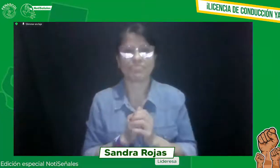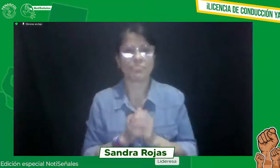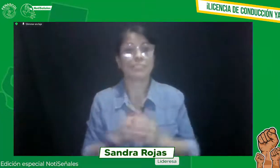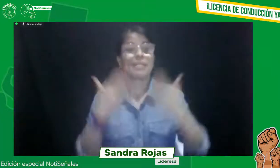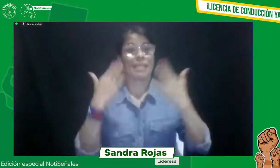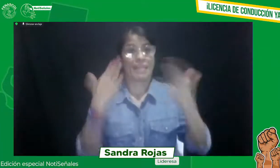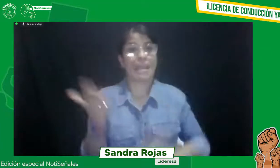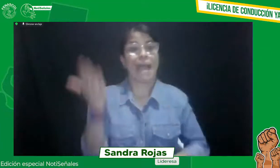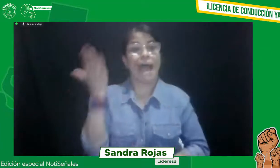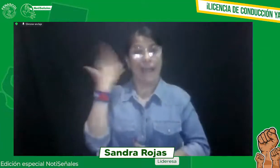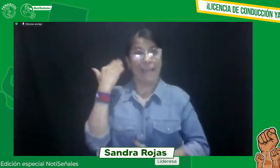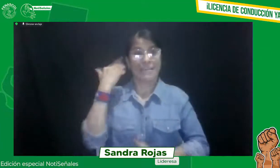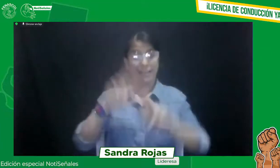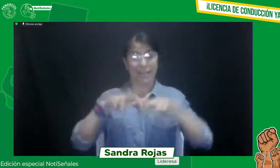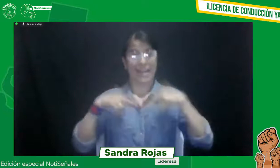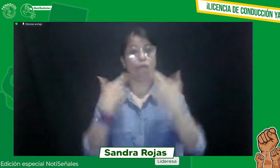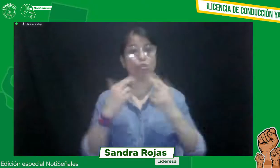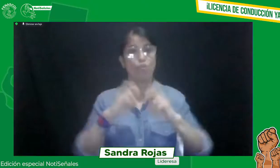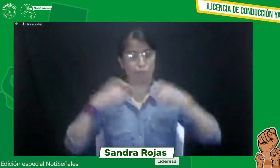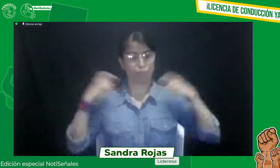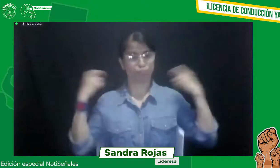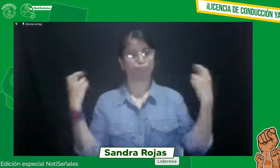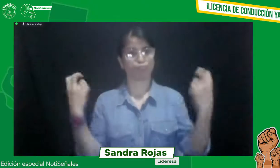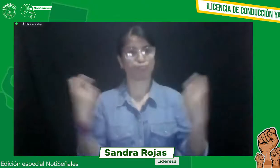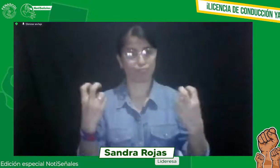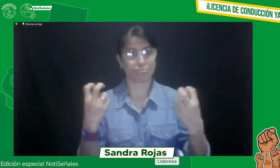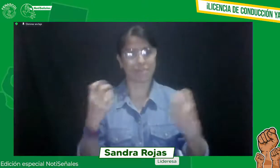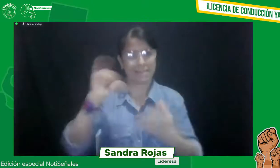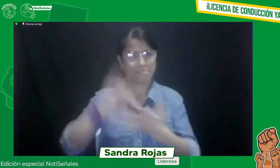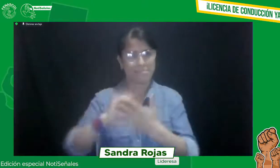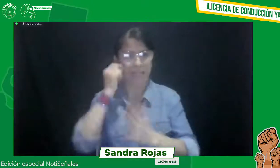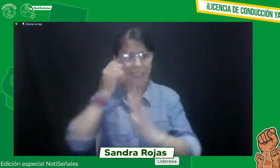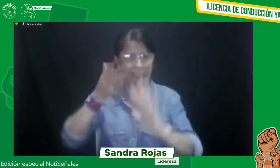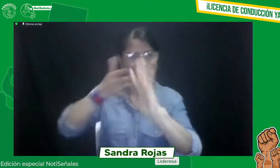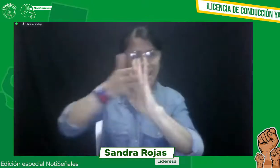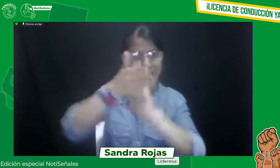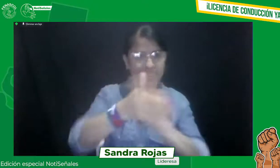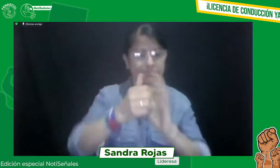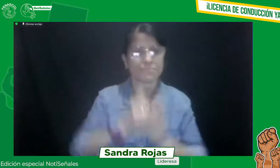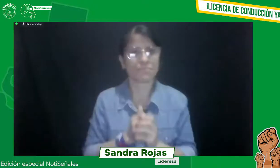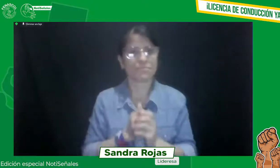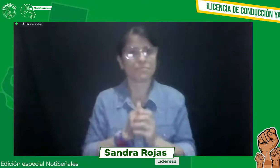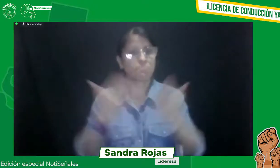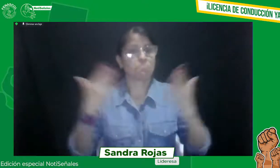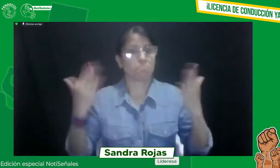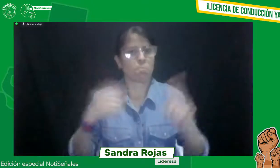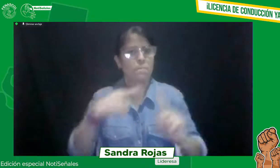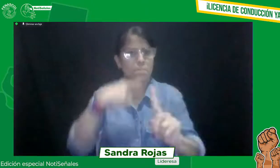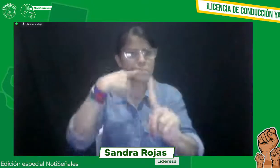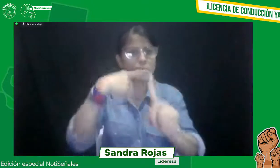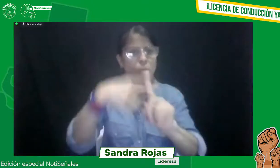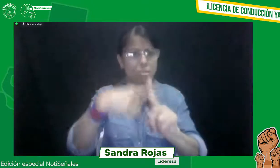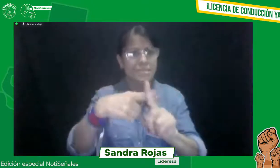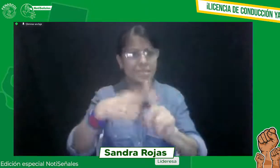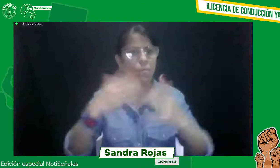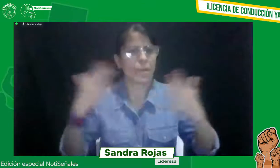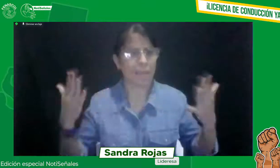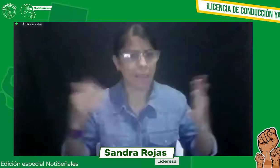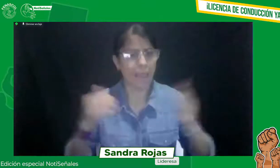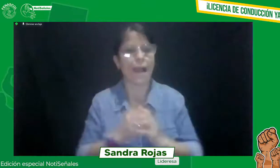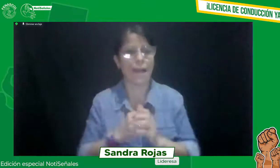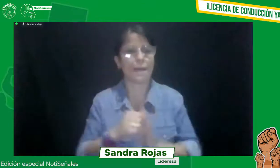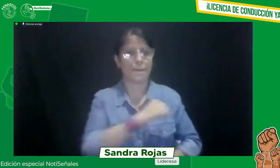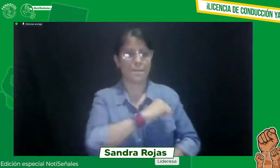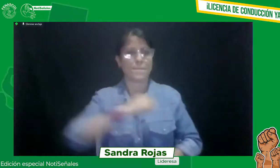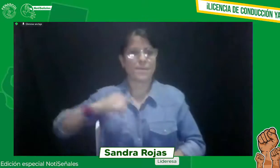ansiosos frente a la licencia de conducción y bueno, pues aquí vamos a dar un parte de esta información. En la reunión de ayer, como decía Henry,